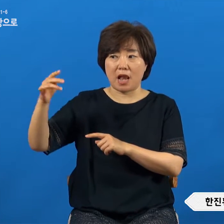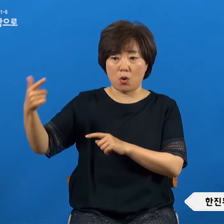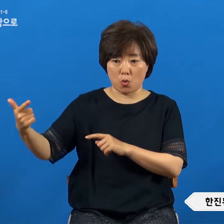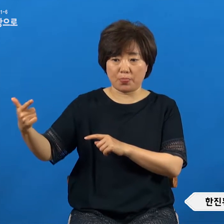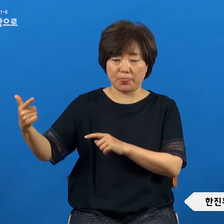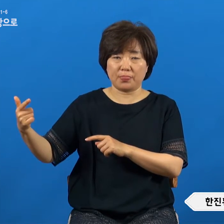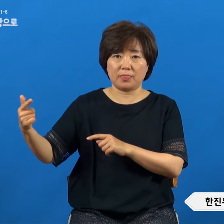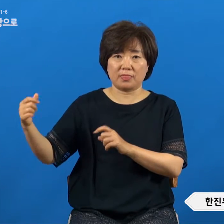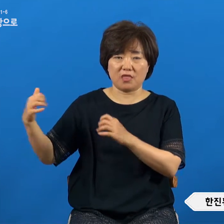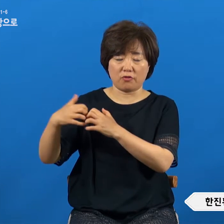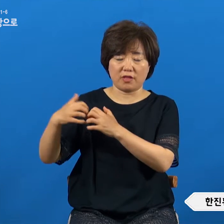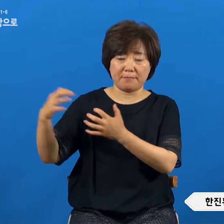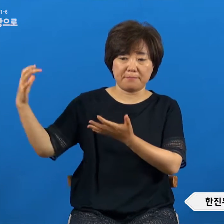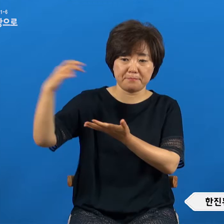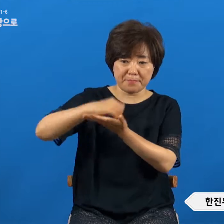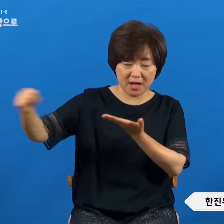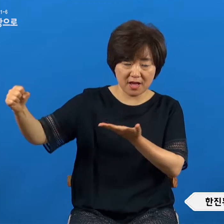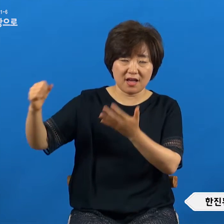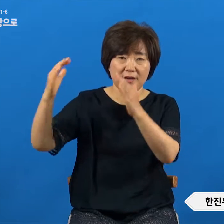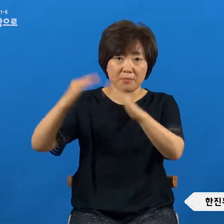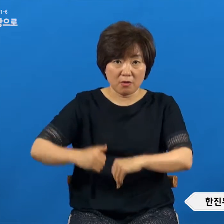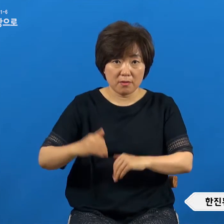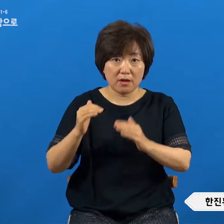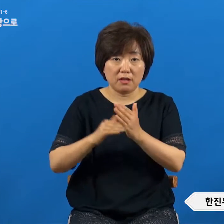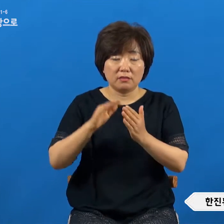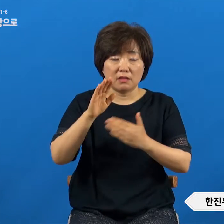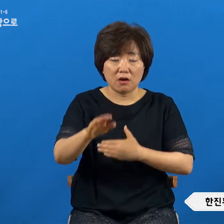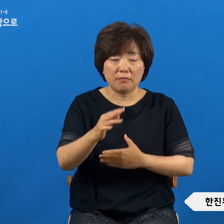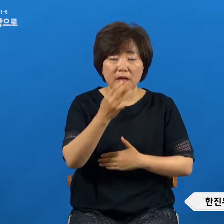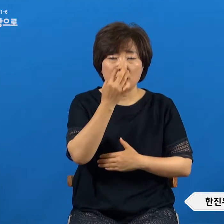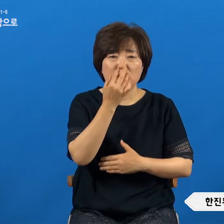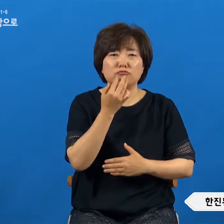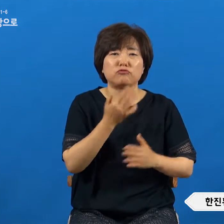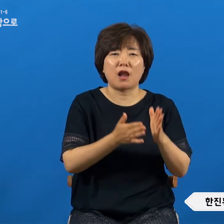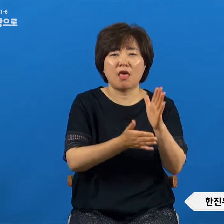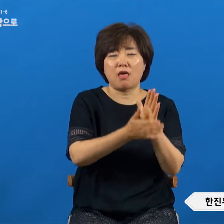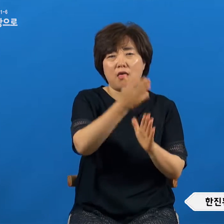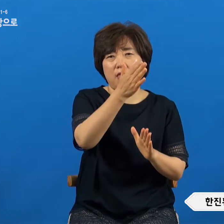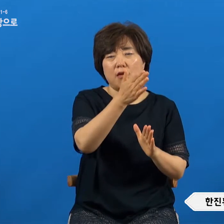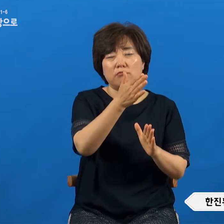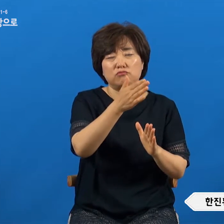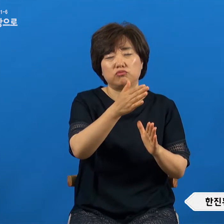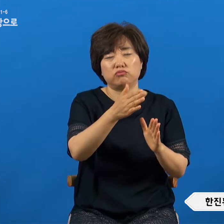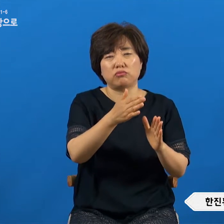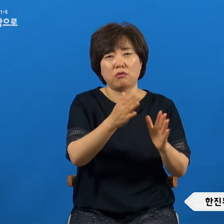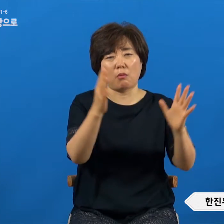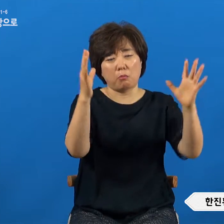멸망당하고 나서부터는 예루살렘도 황폐한 도시가 되어버렸습니다.